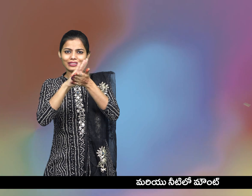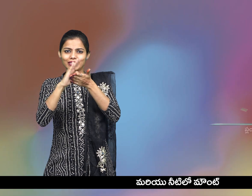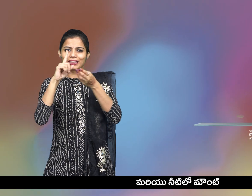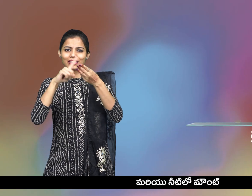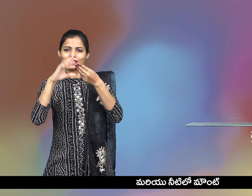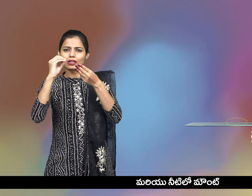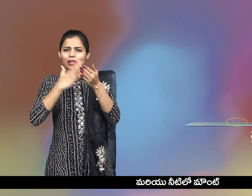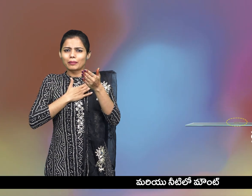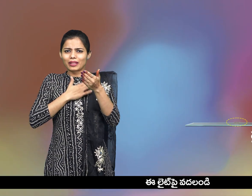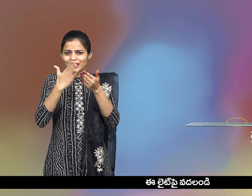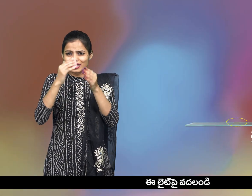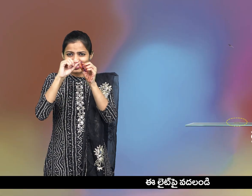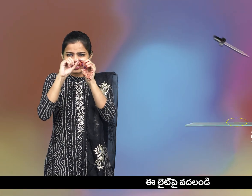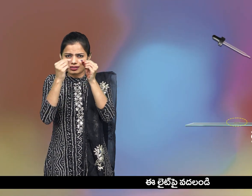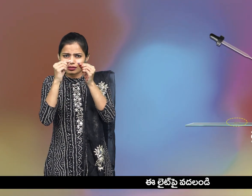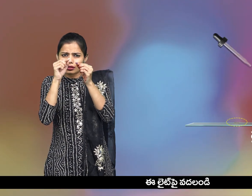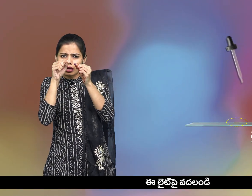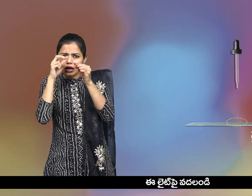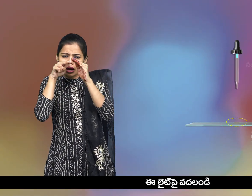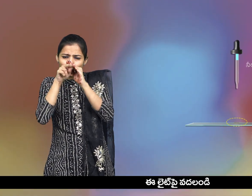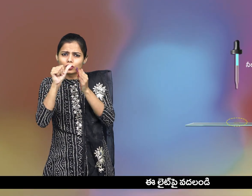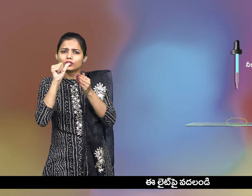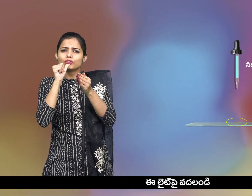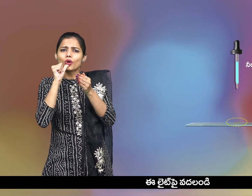నీటిలో మౌంట్ ఈ లైట్ పై వదలండి.